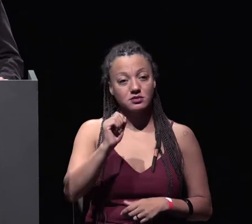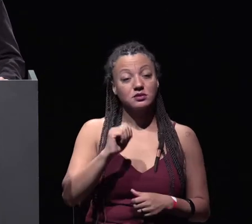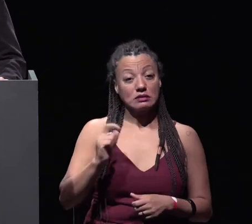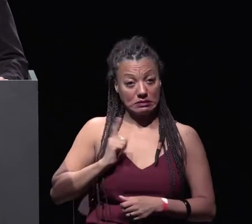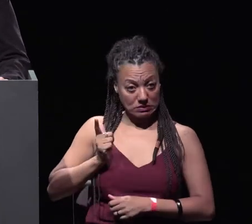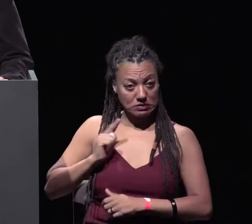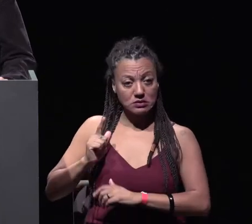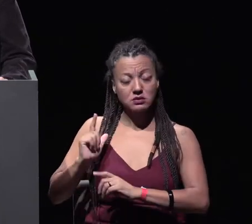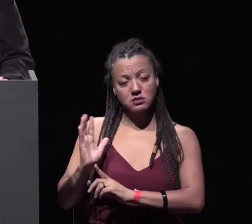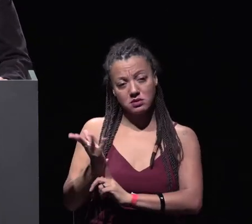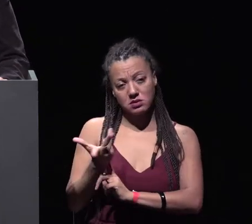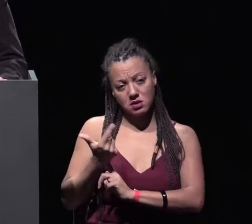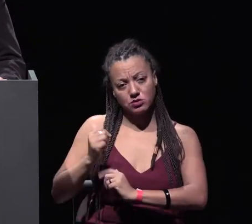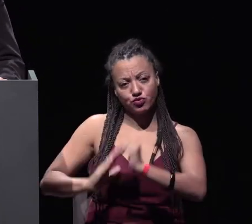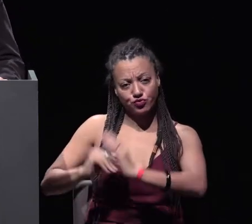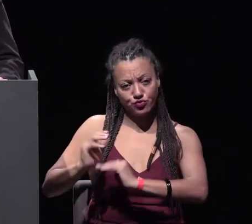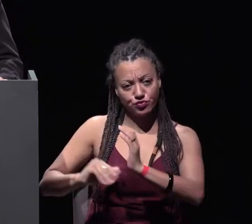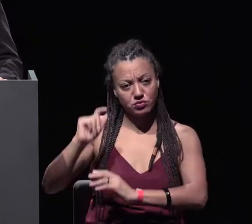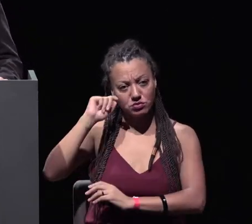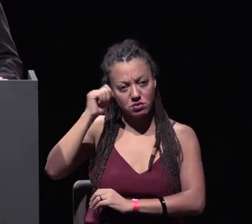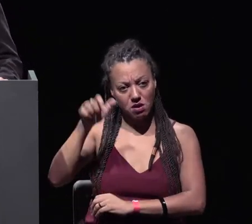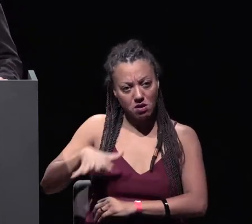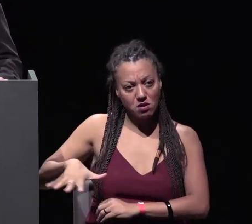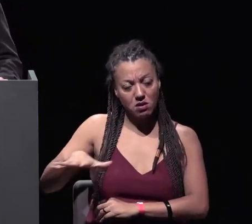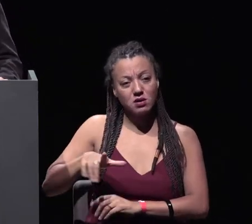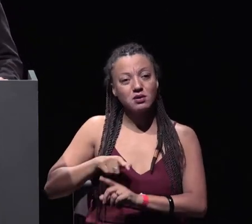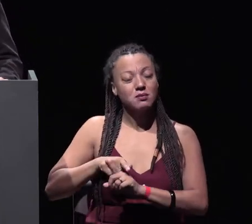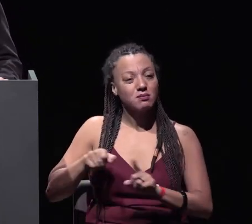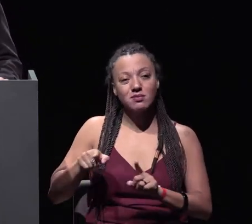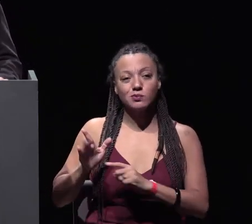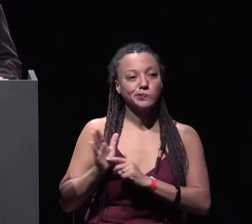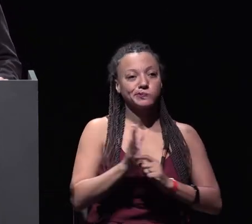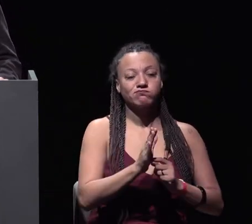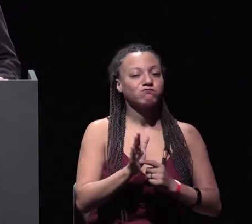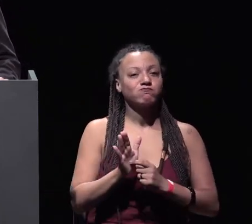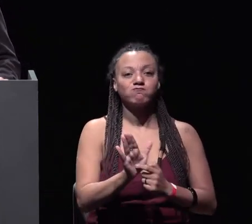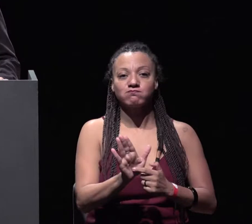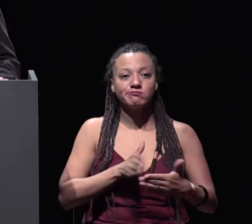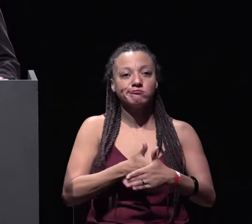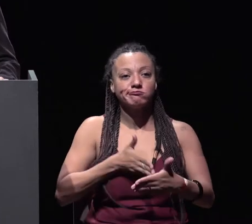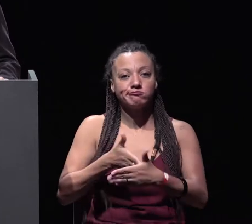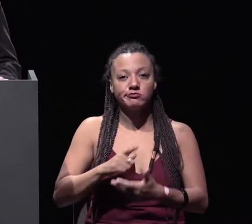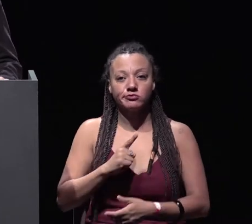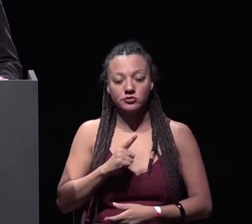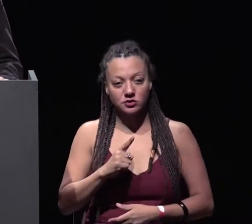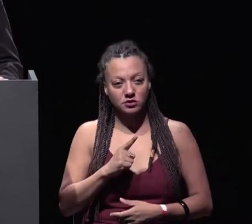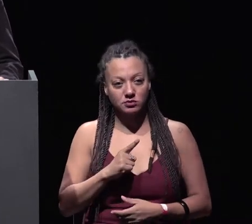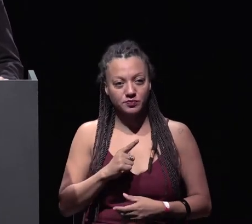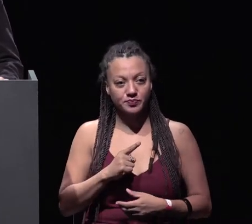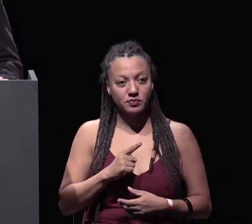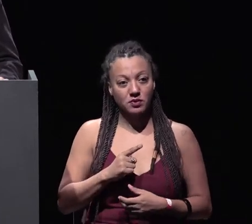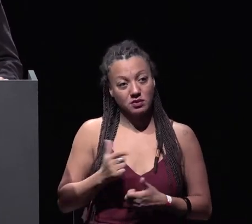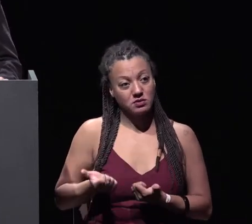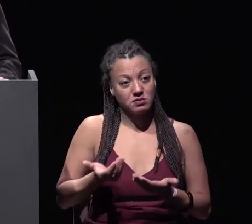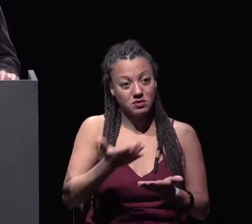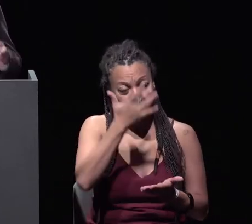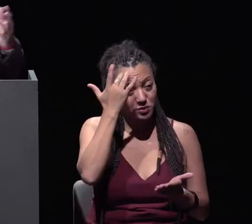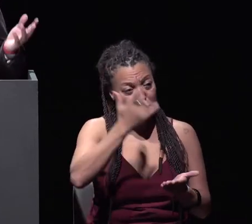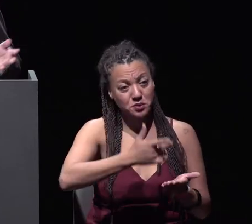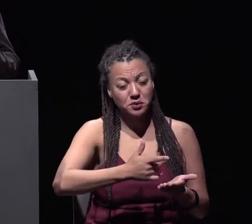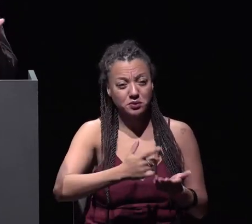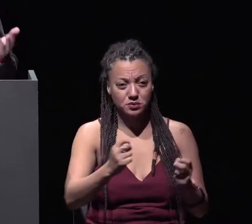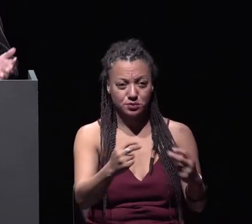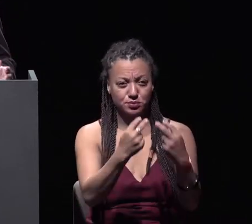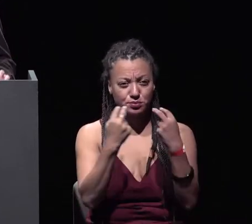da produção mas é como essa a produção se torna disponível e é interpretada de acordo com